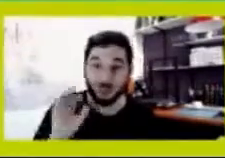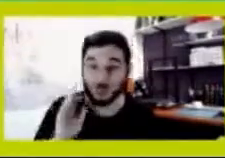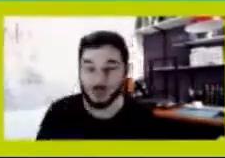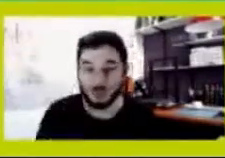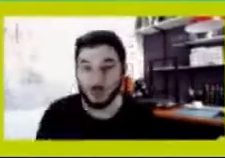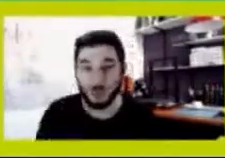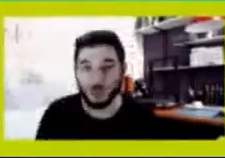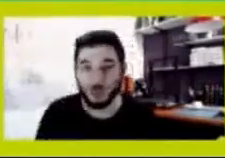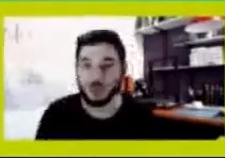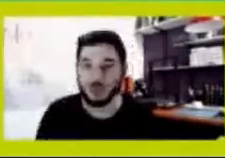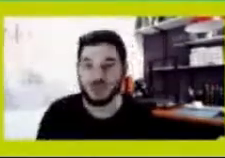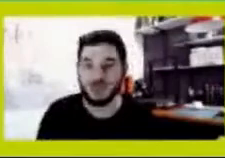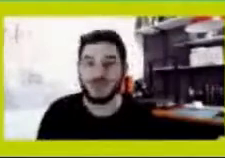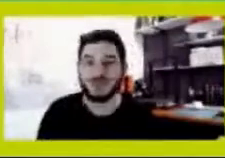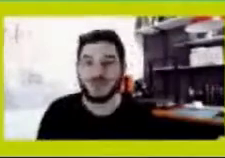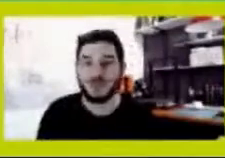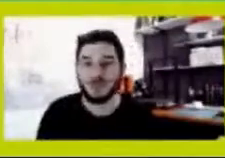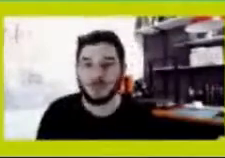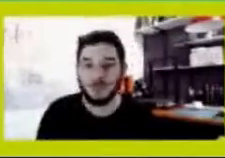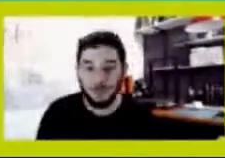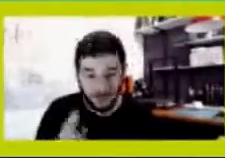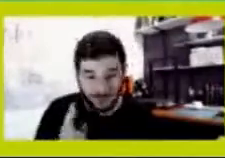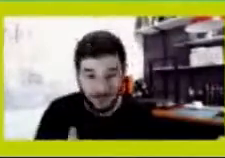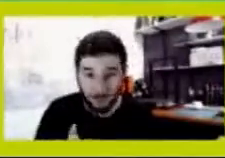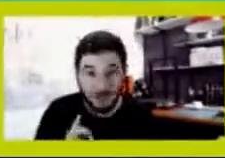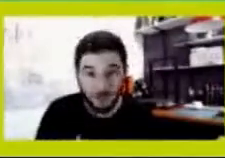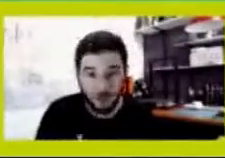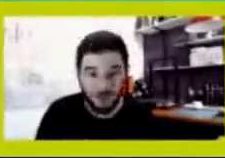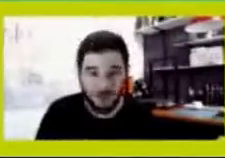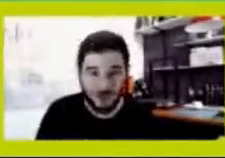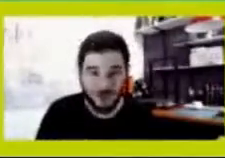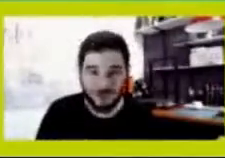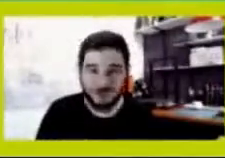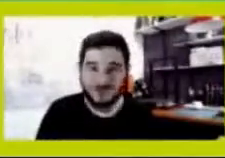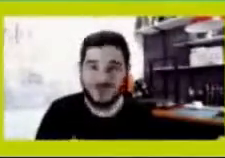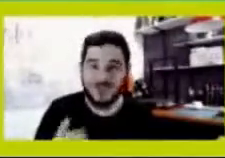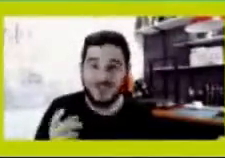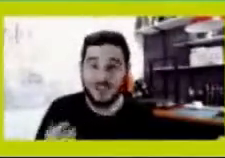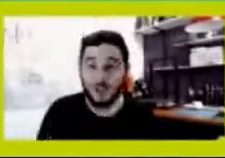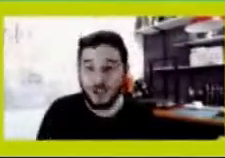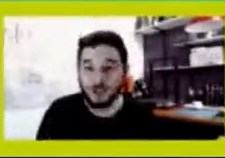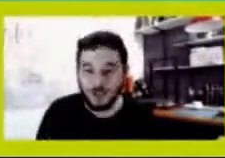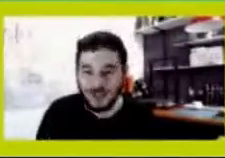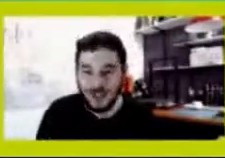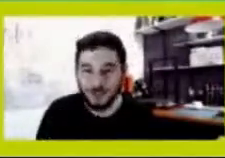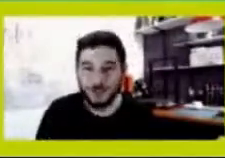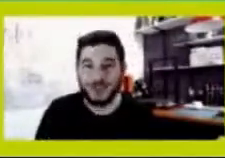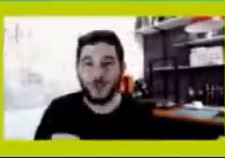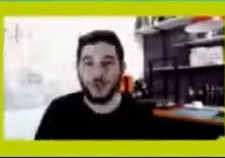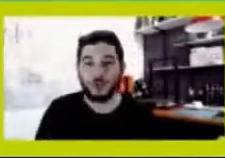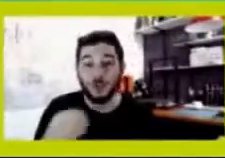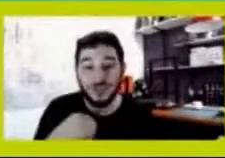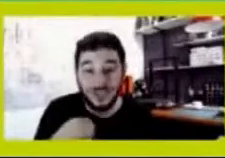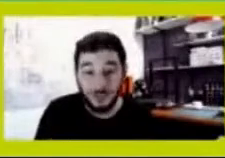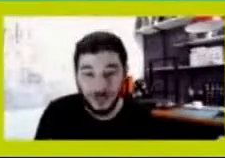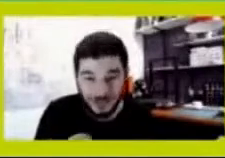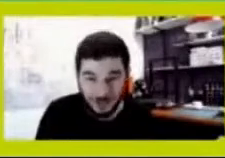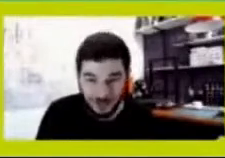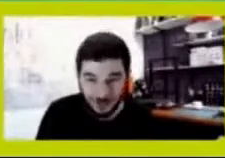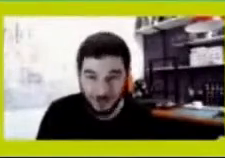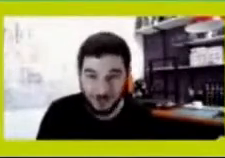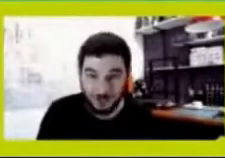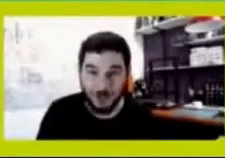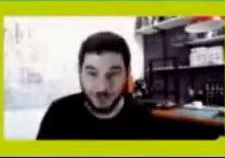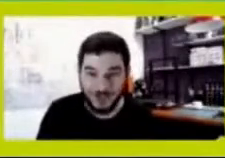você conseguir aí, depois eu digo se foi bom ou não. Certo? Esse é o não supervisionado. E o reforçado é quando